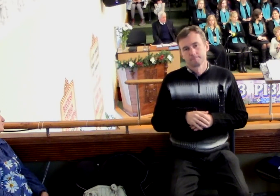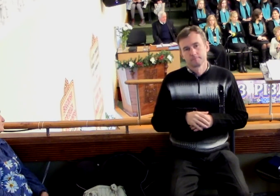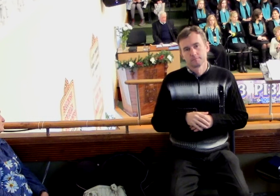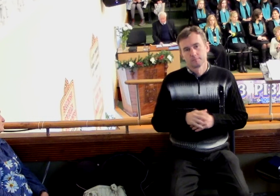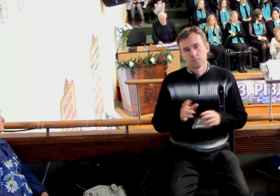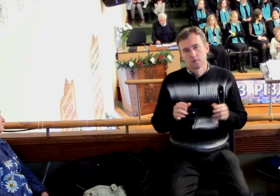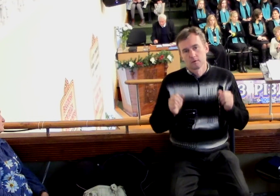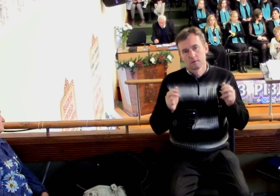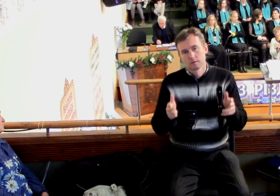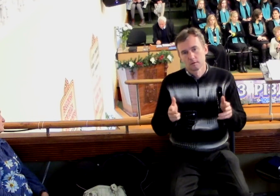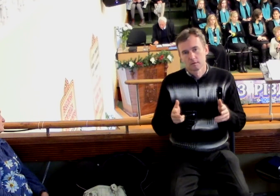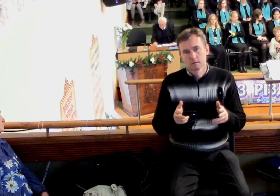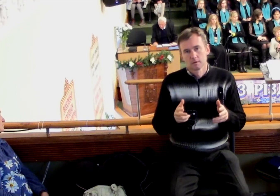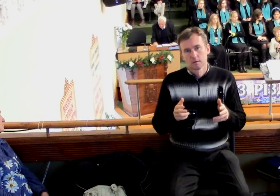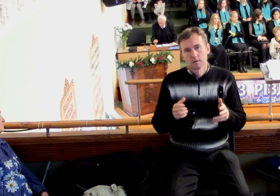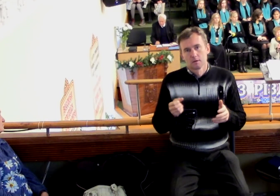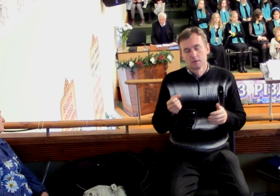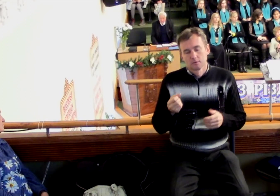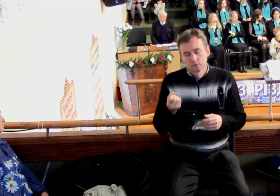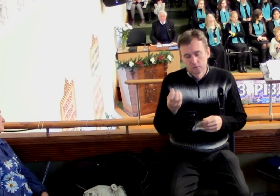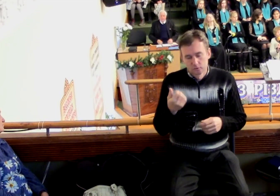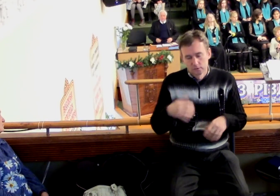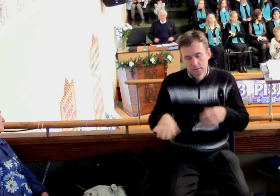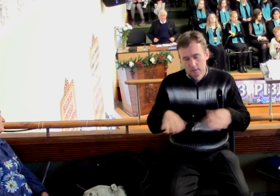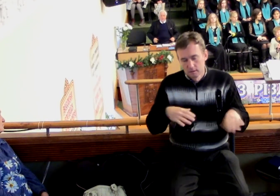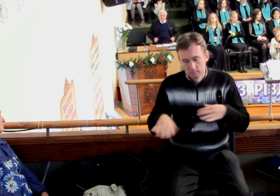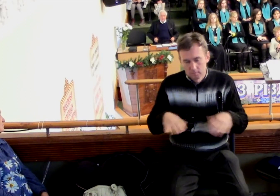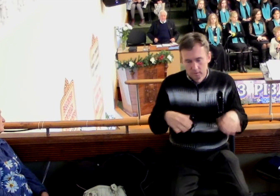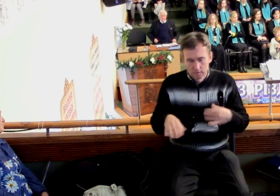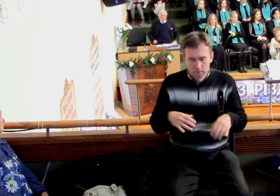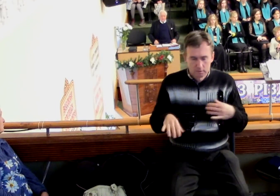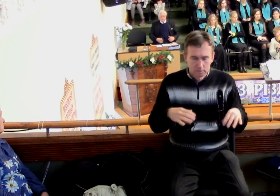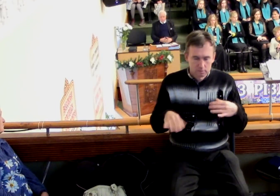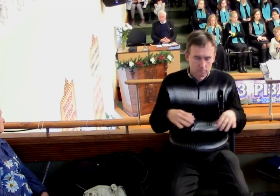Но как еще он слаб и тонок,